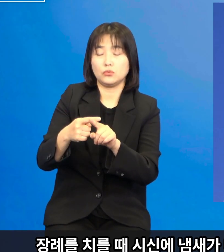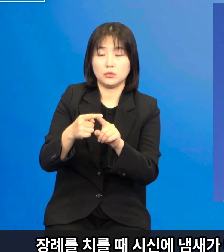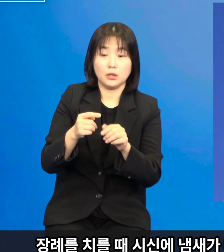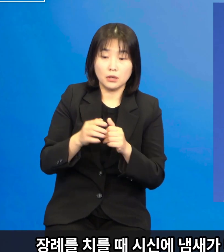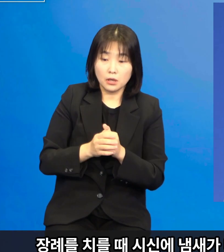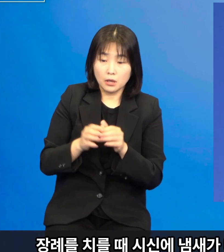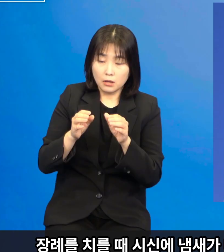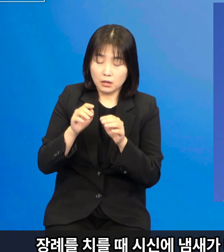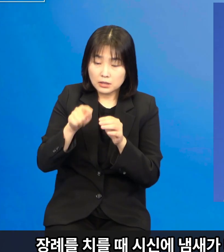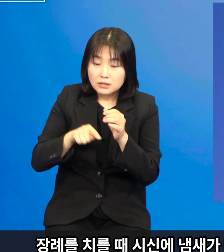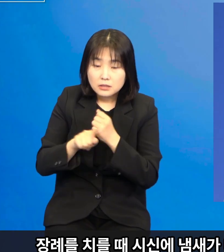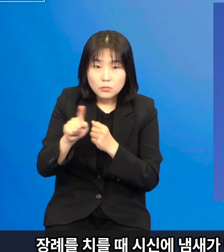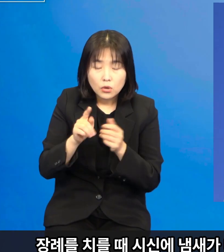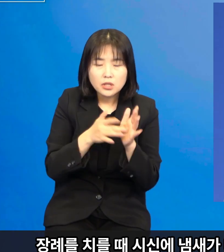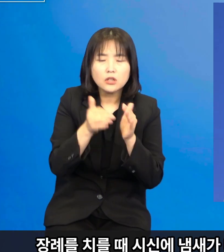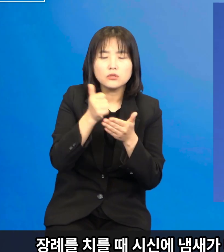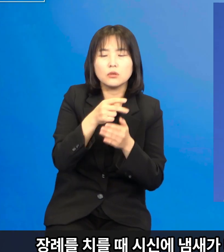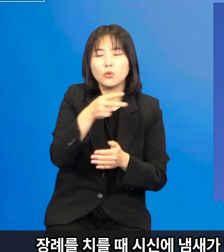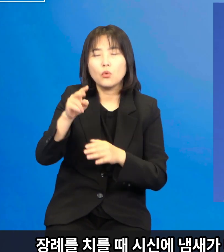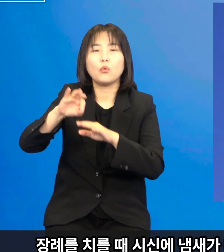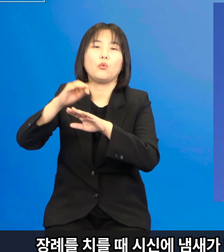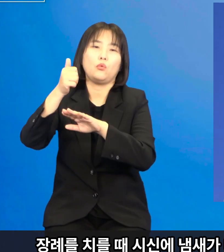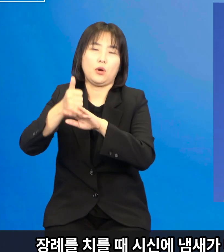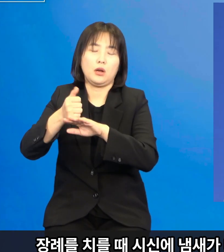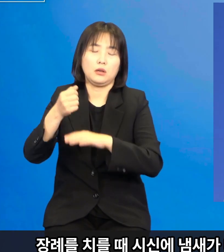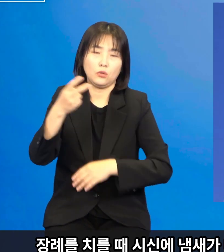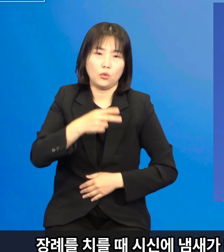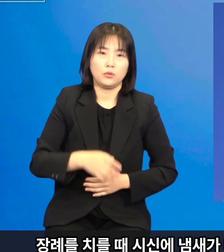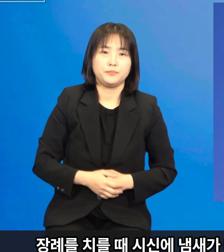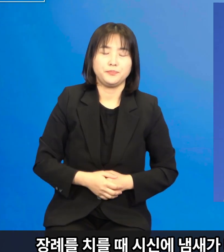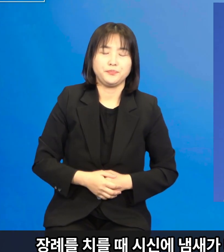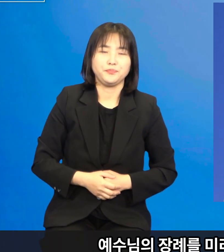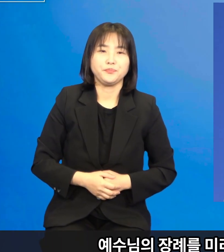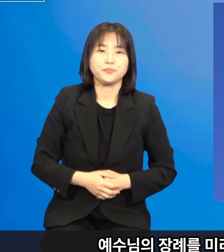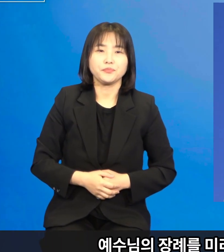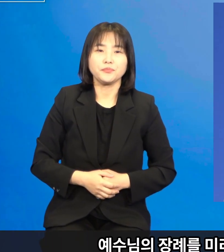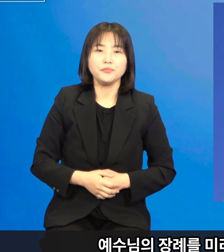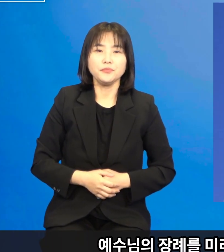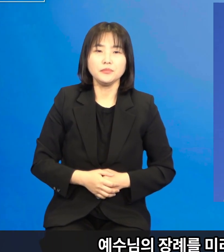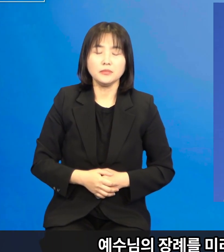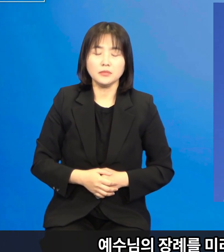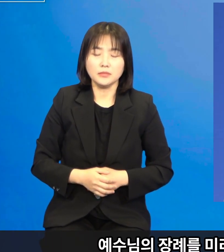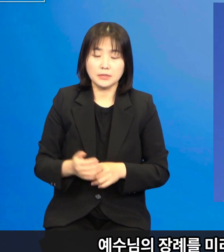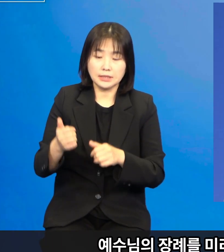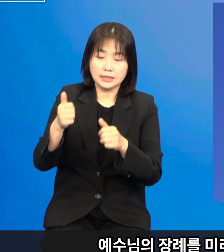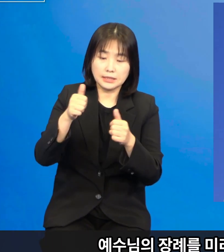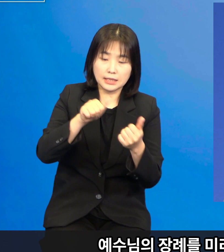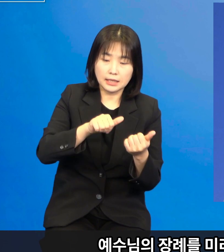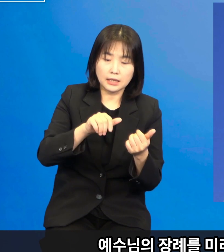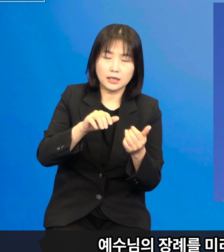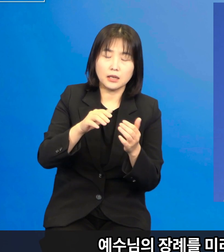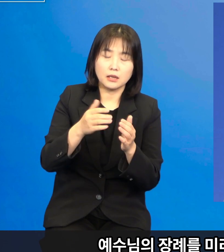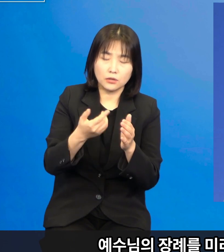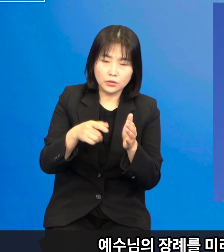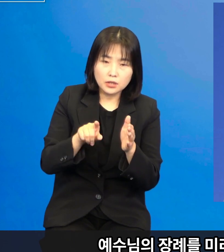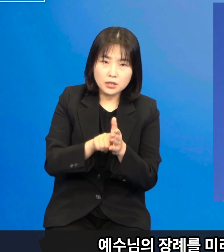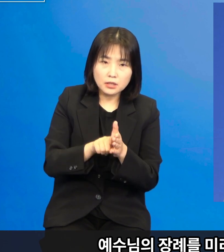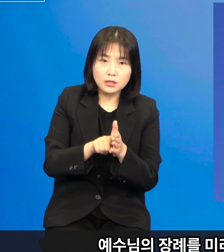동시에 장례를 치를 때 시신에 냄새가 나지 않도록 향유를 바르거든요. 예수님의 장례를 미리 준비하게 된